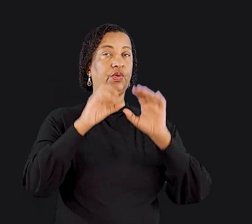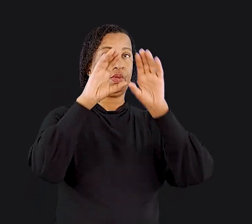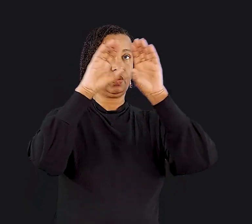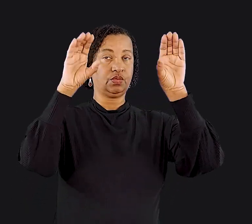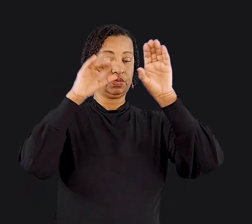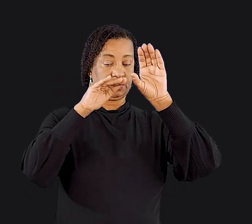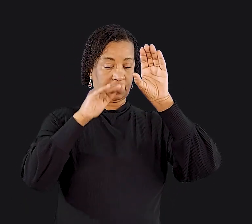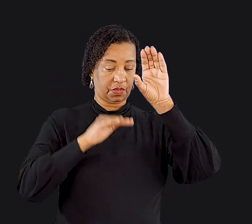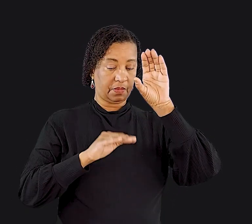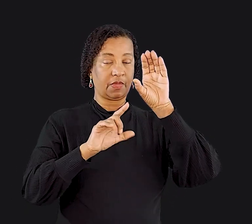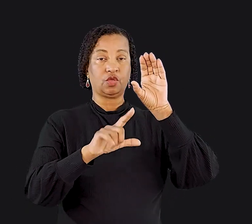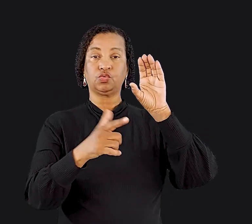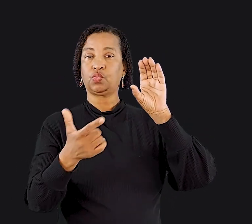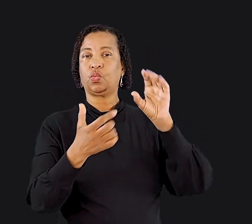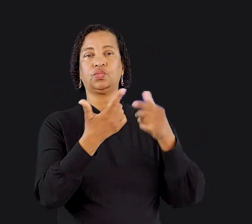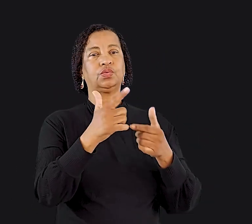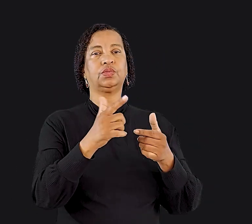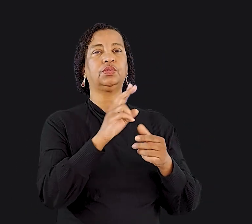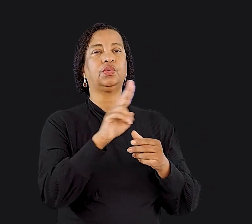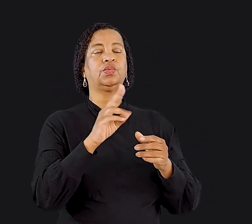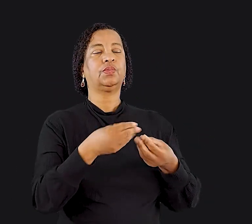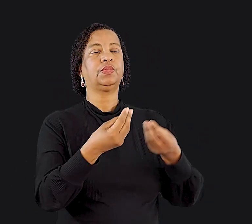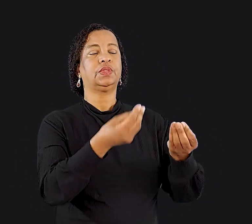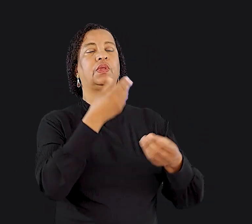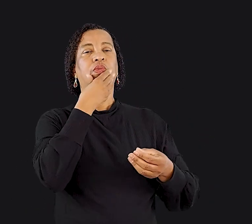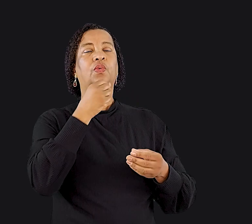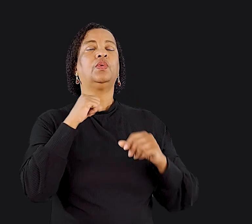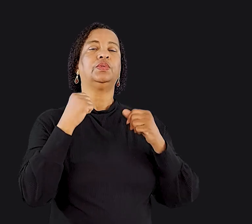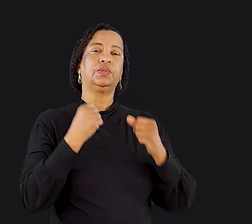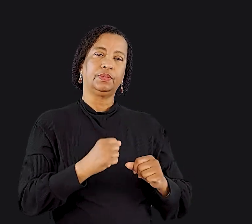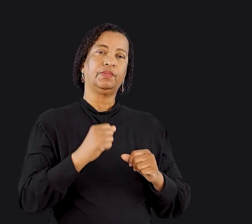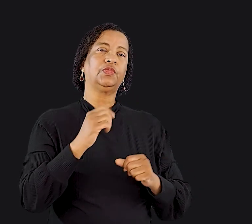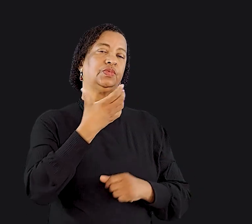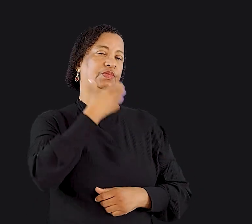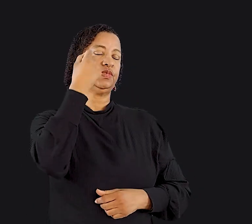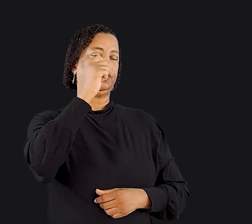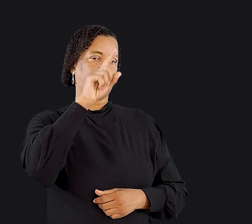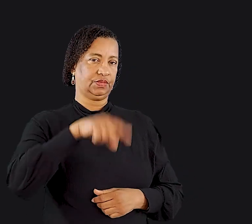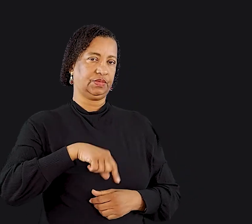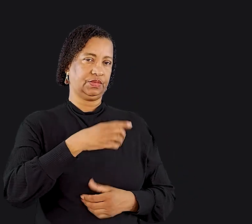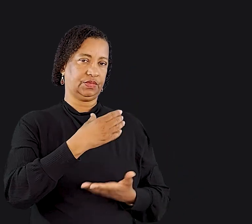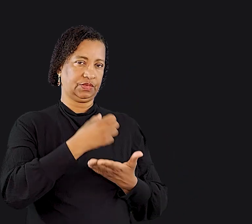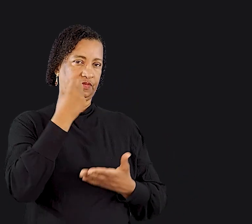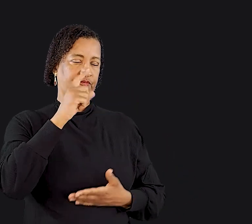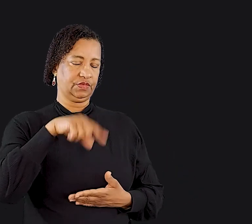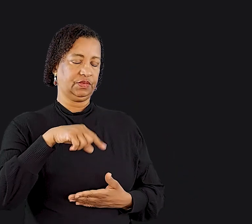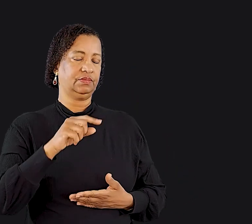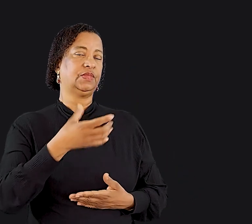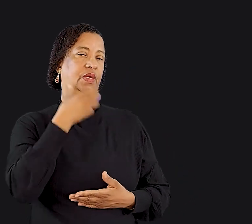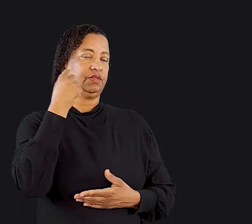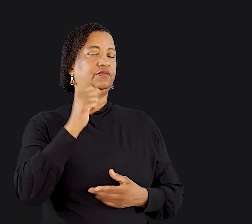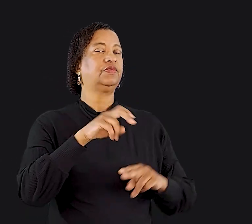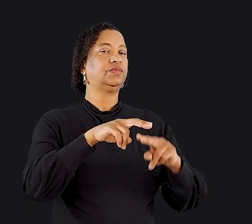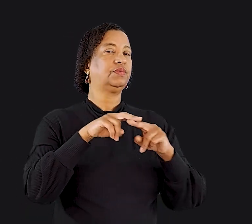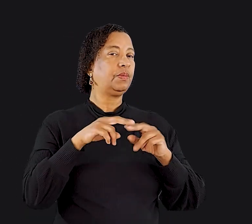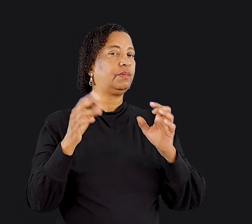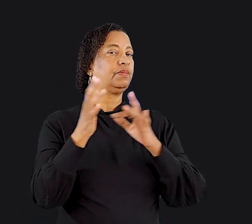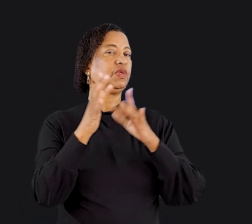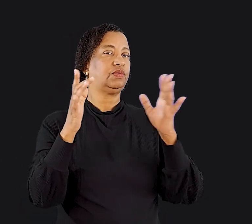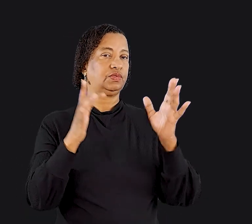do céu não há nenhum outro nome dado aos homens pelo qual devamos ser salvos. A salvação vem através de Jesus, e Paulo diz